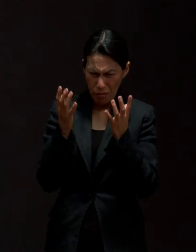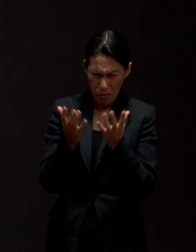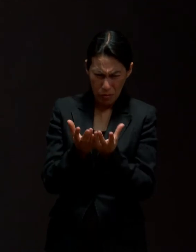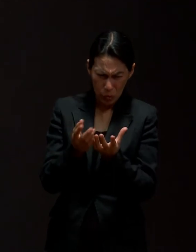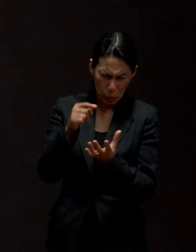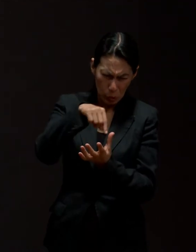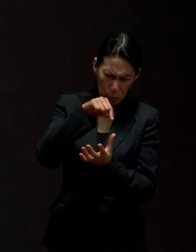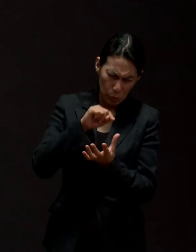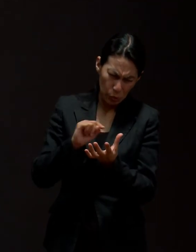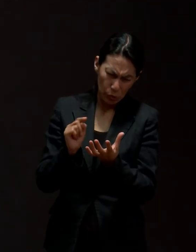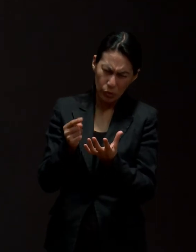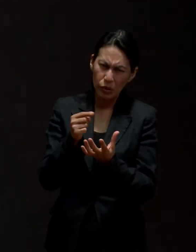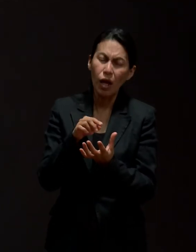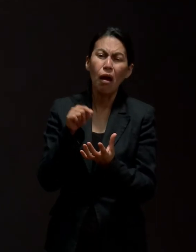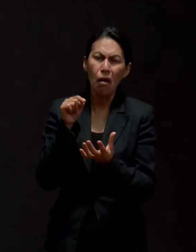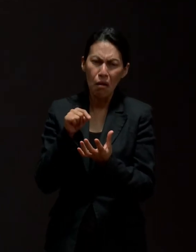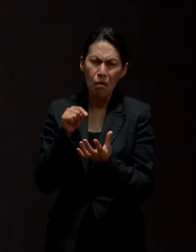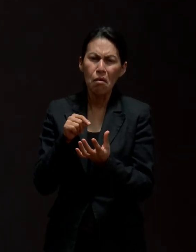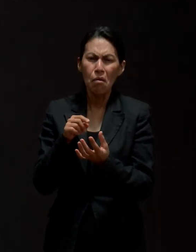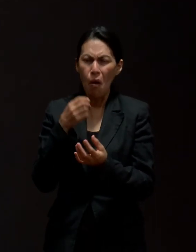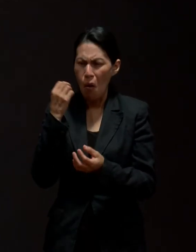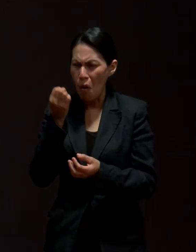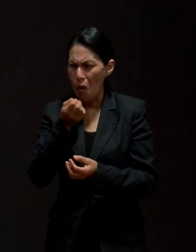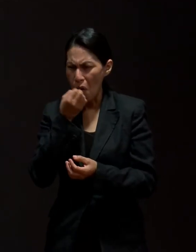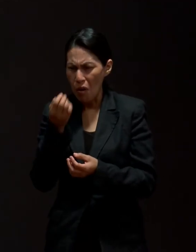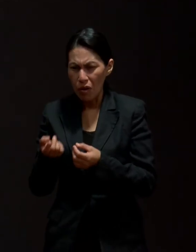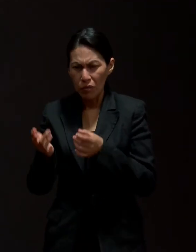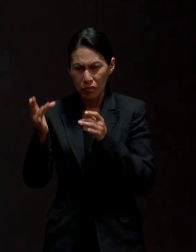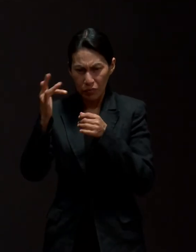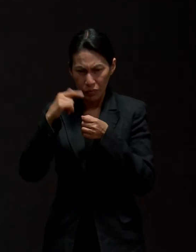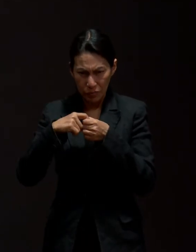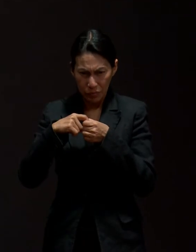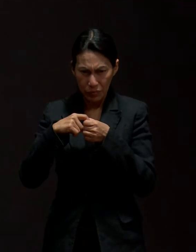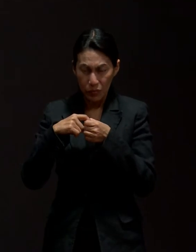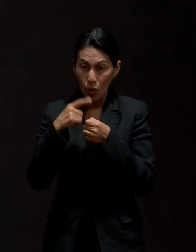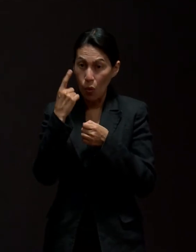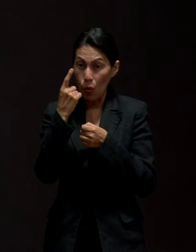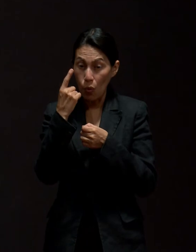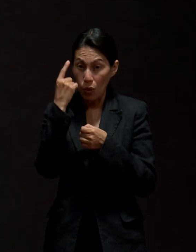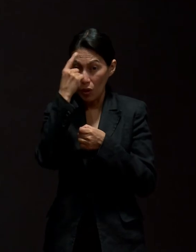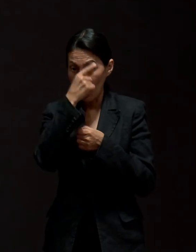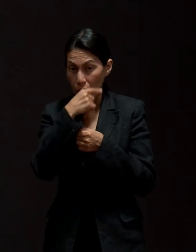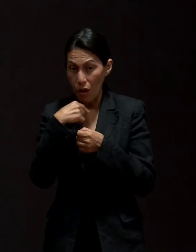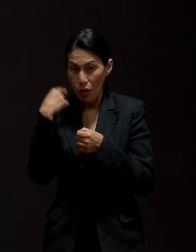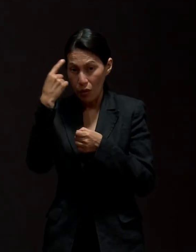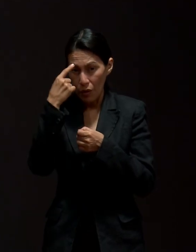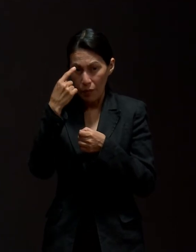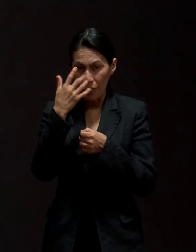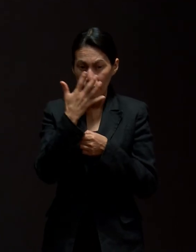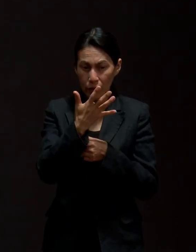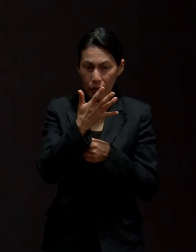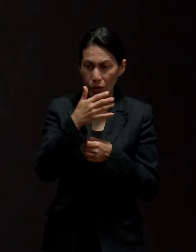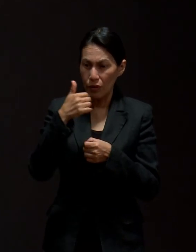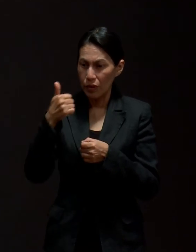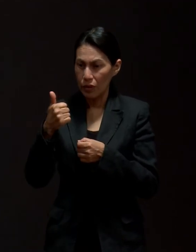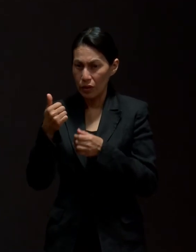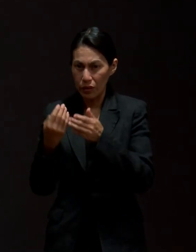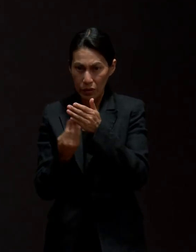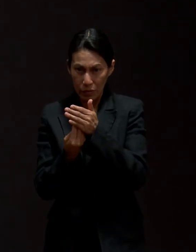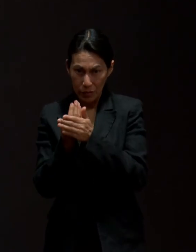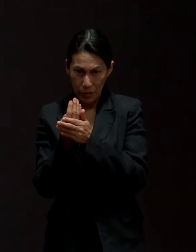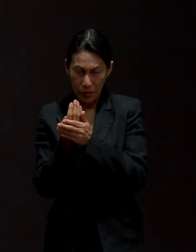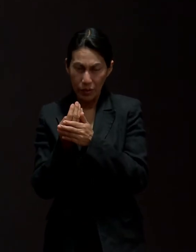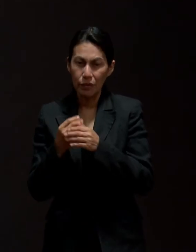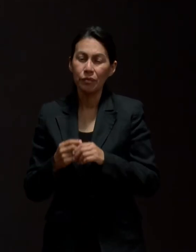varios continentes han estado presentes en el grupo de oración. Dura exactamente una